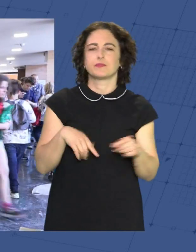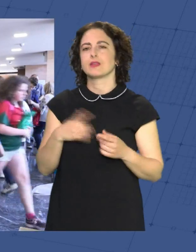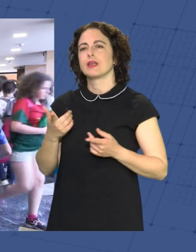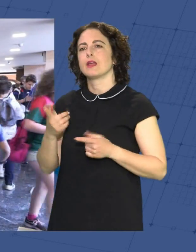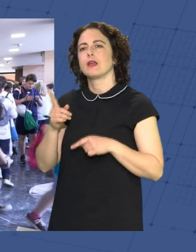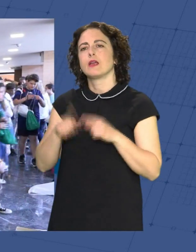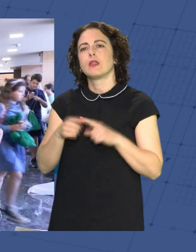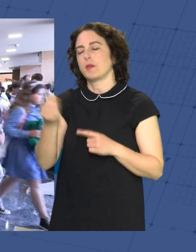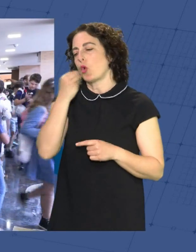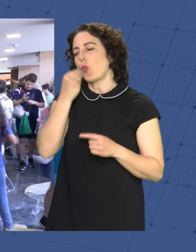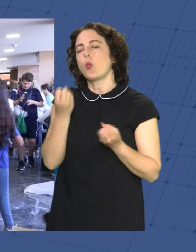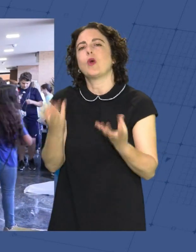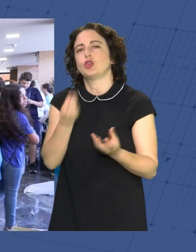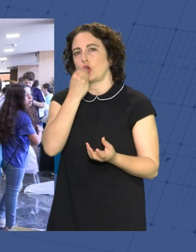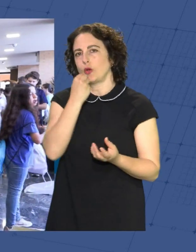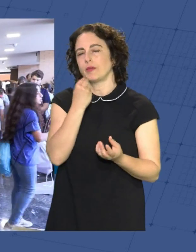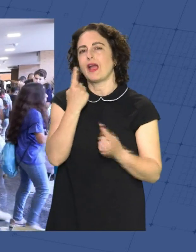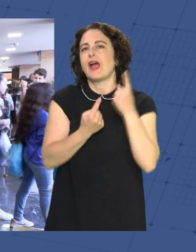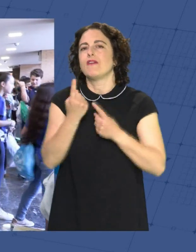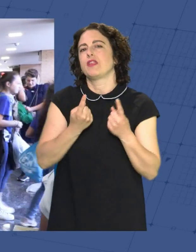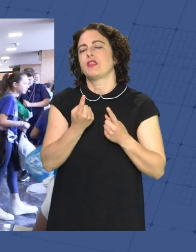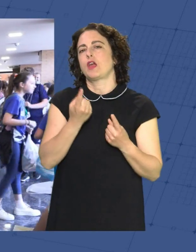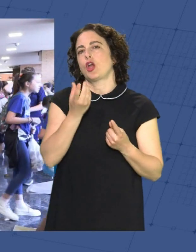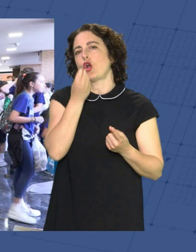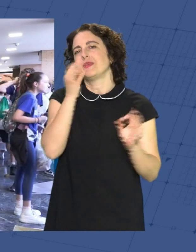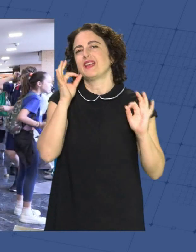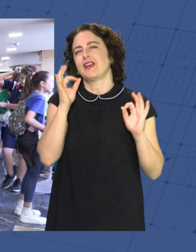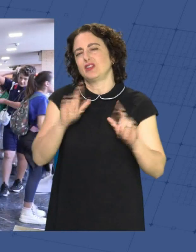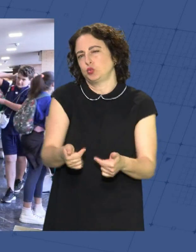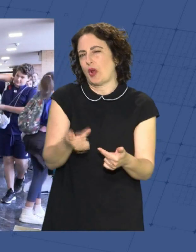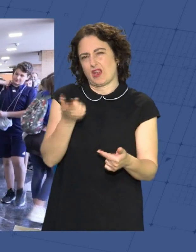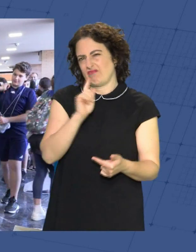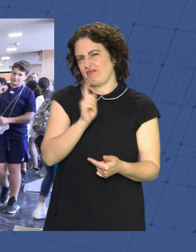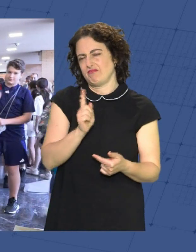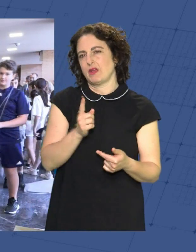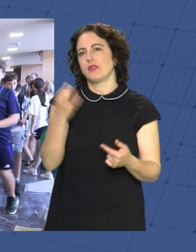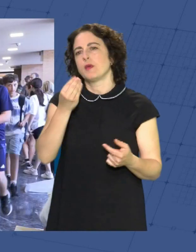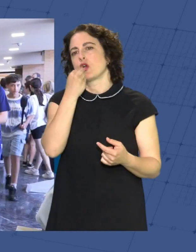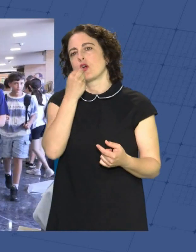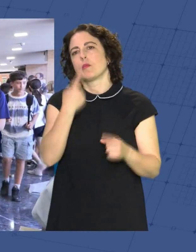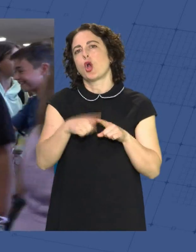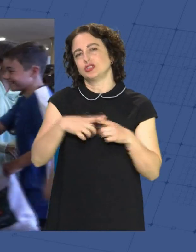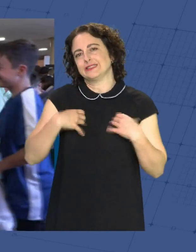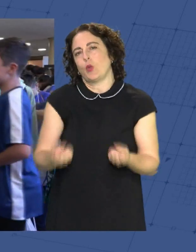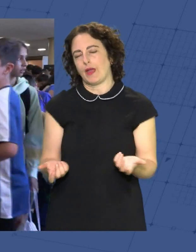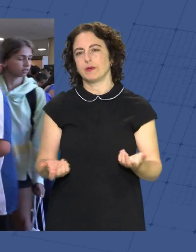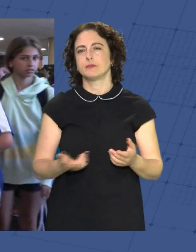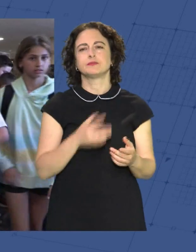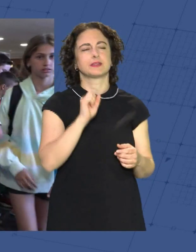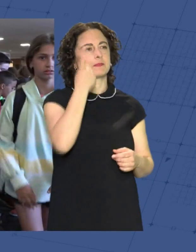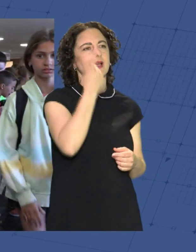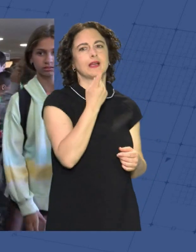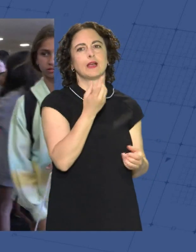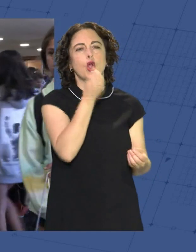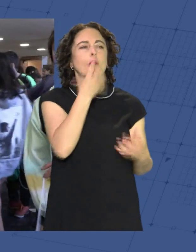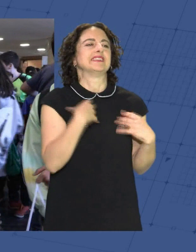que debemos comer, cuántas veces no hay que comer las cosas basura, cuántas veces hay que comer las cosas saludables. Sobre todo que debemos